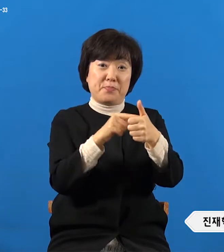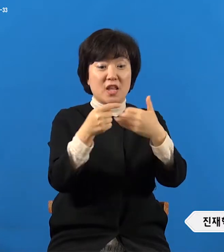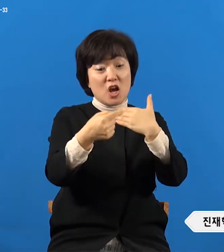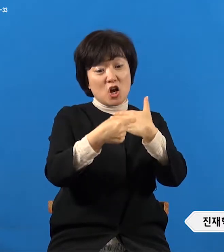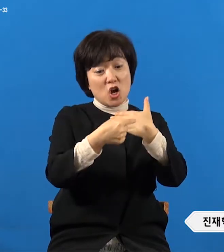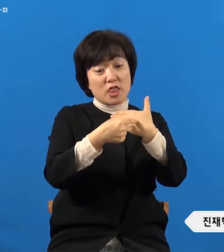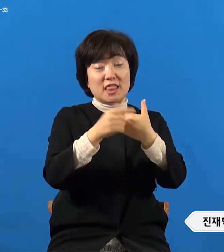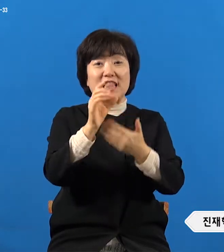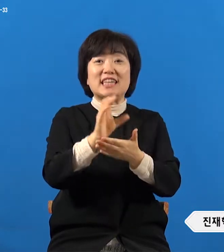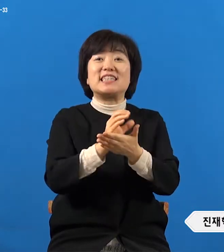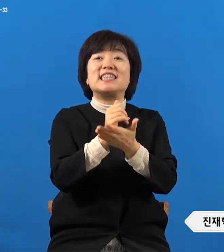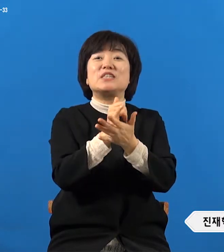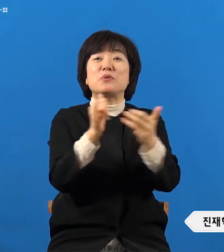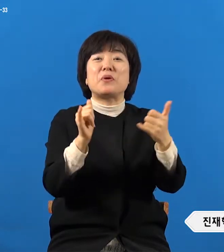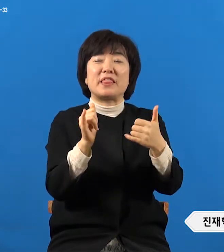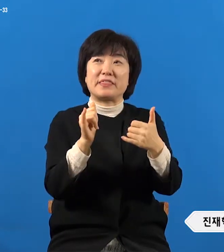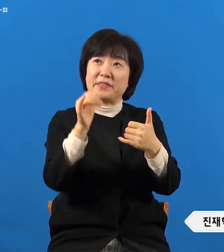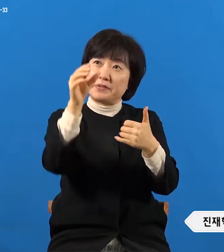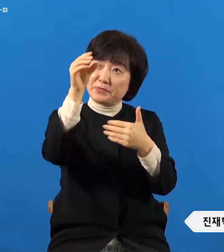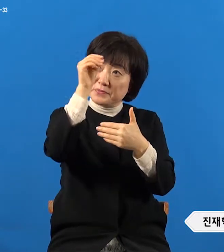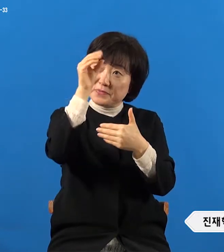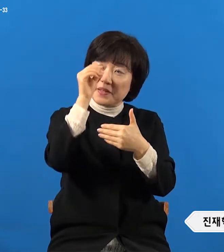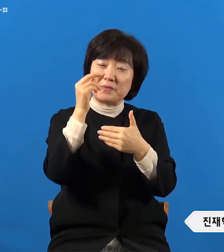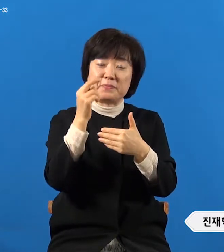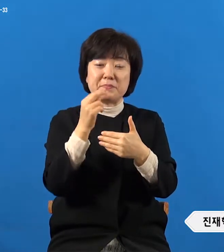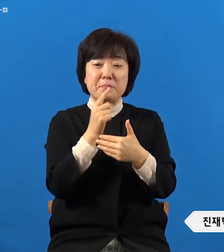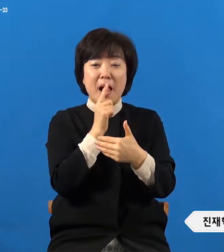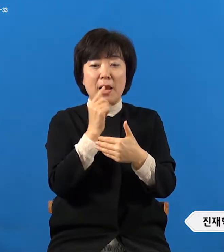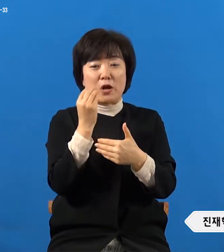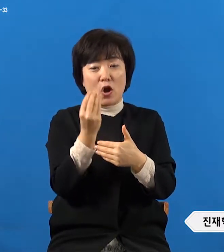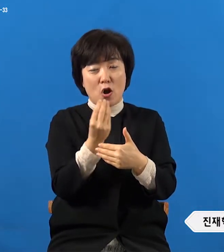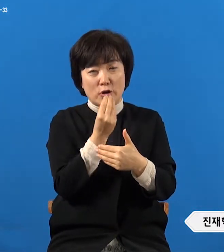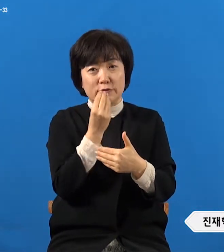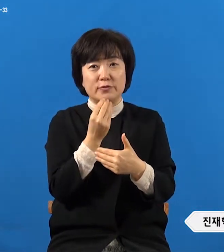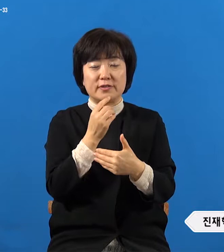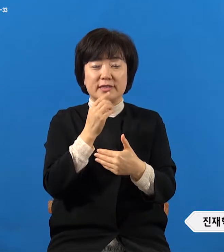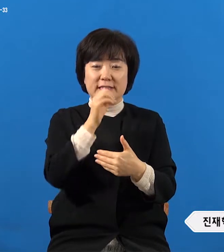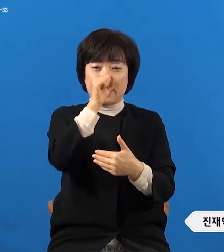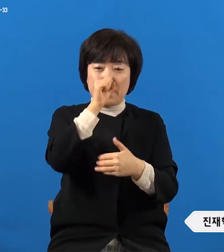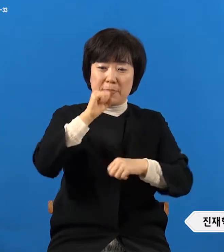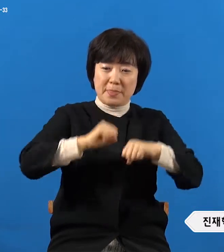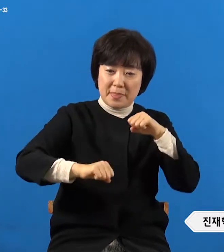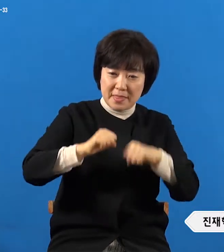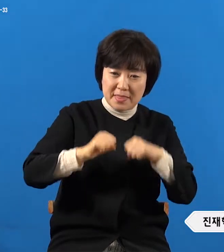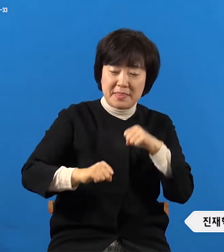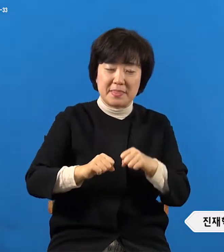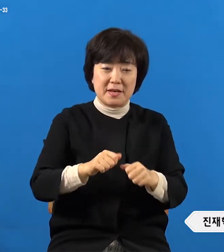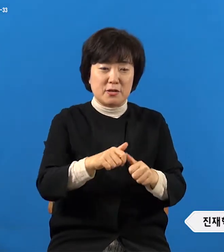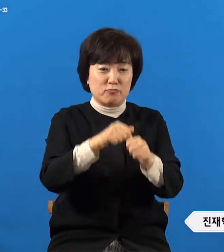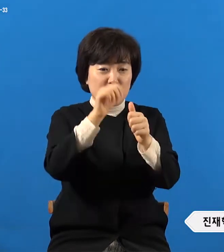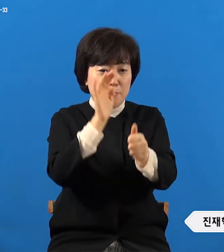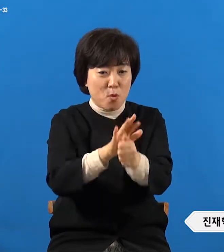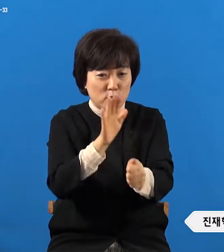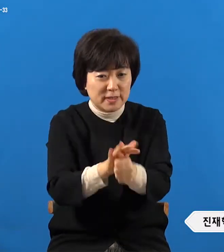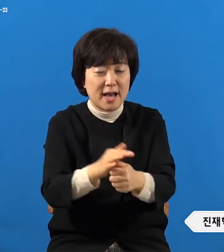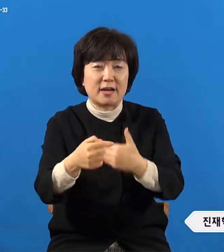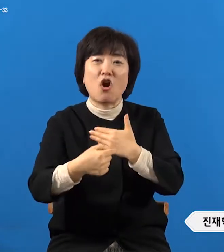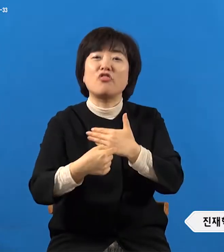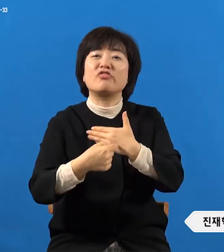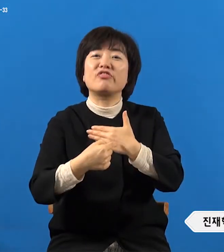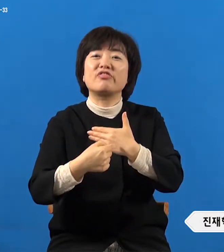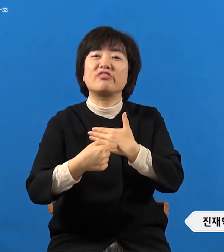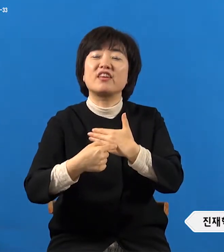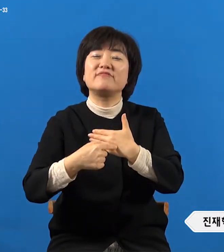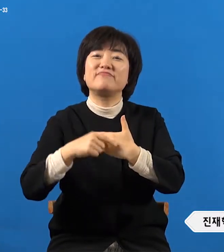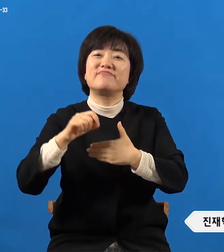평상시에 그리스도의 흉내를 낸다. 말도 거룩하게 하고 선행도 하고 구제와 봉사도 잘한다.